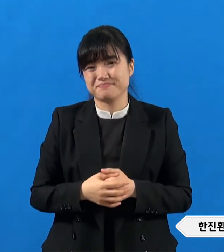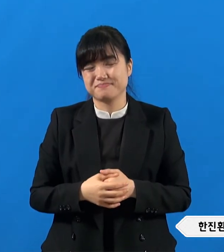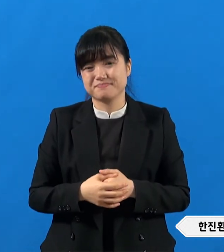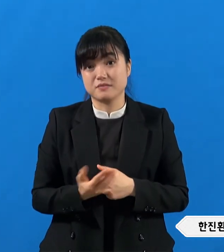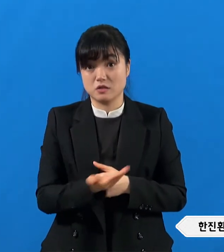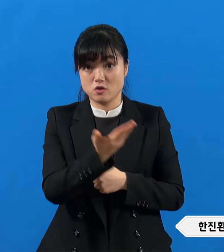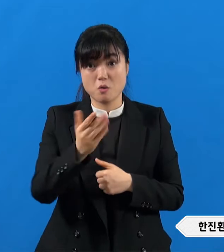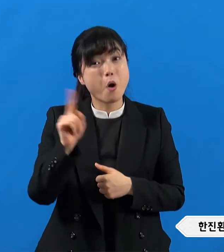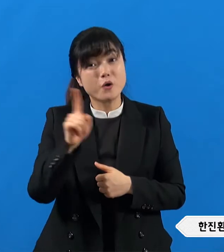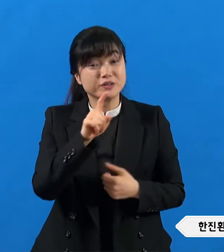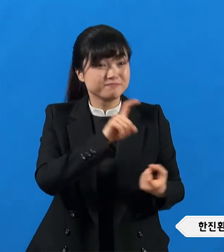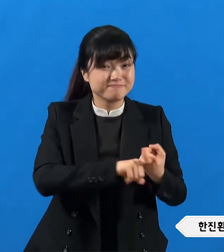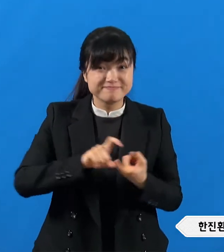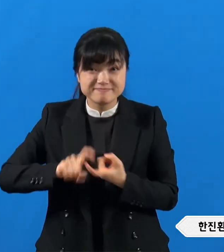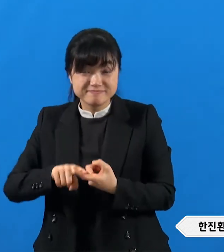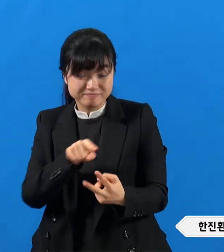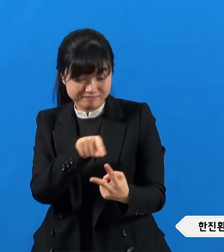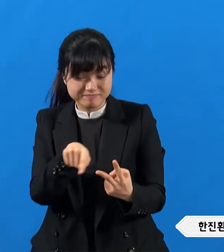여러분은 어느 쪽입니까?